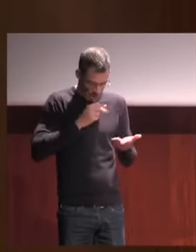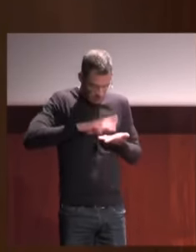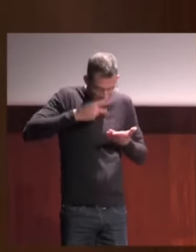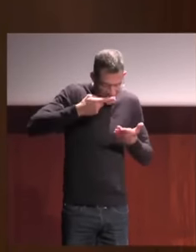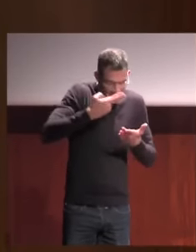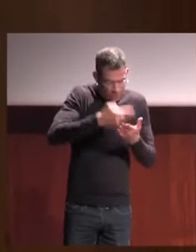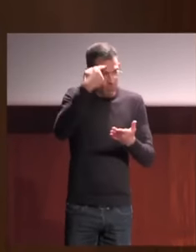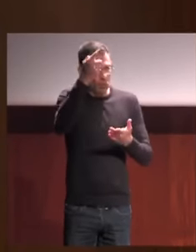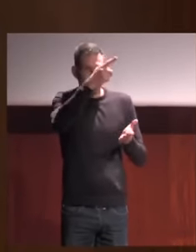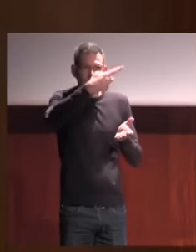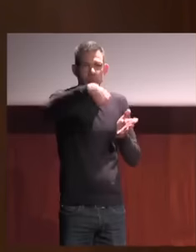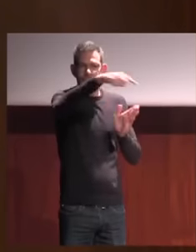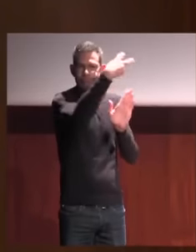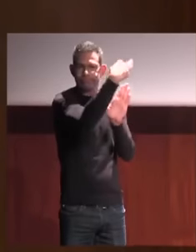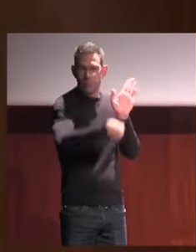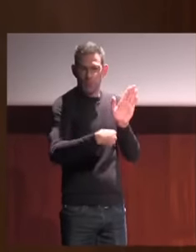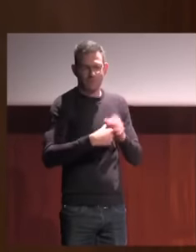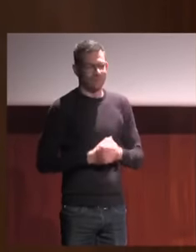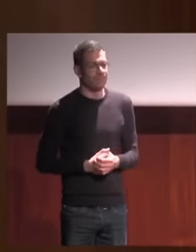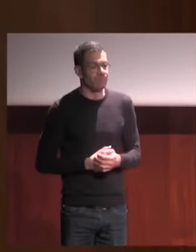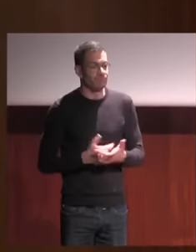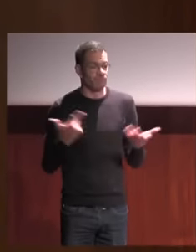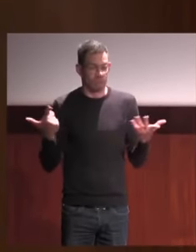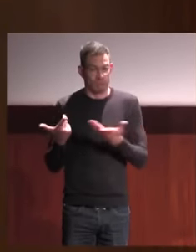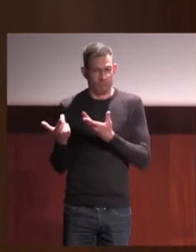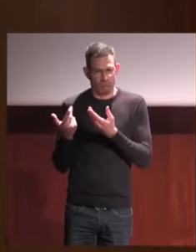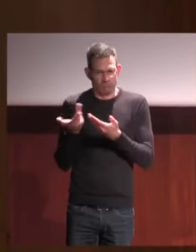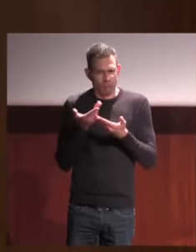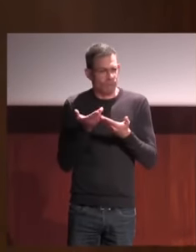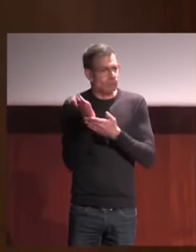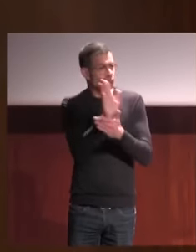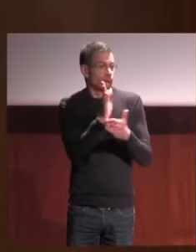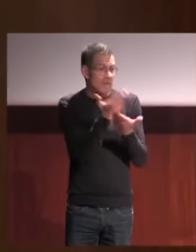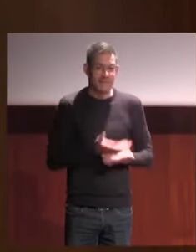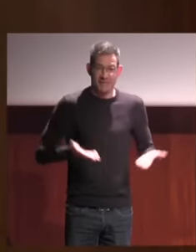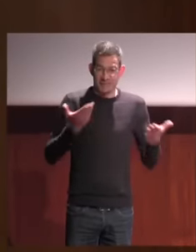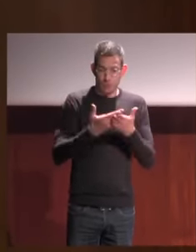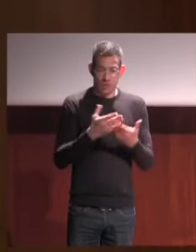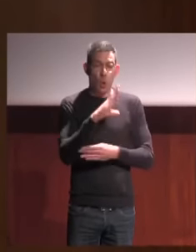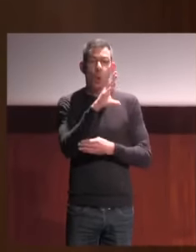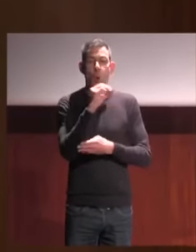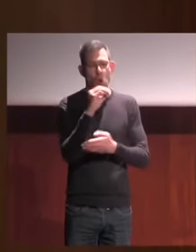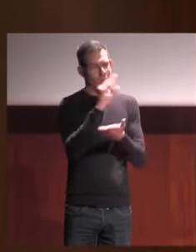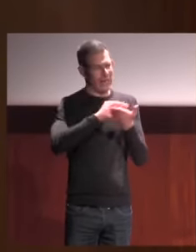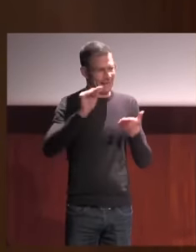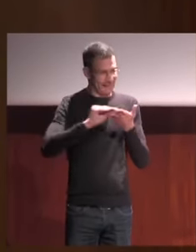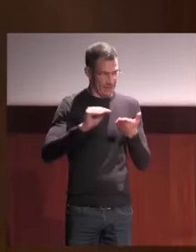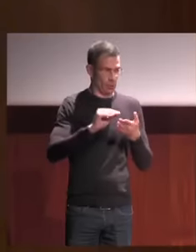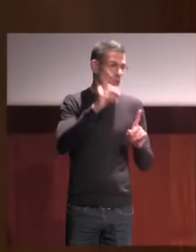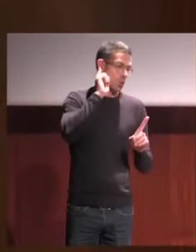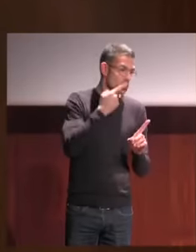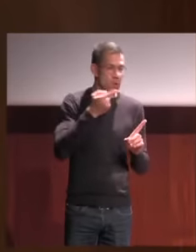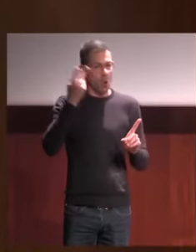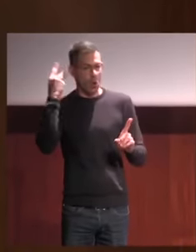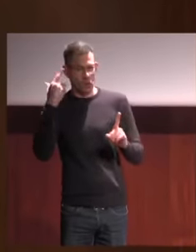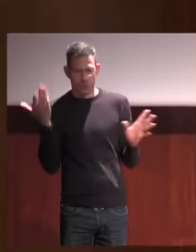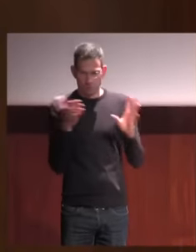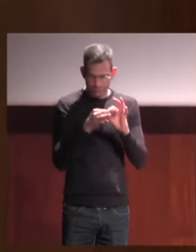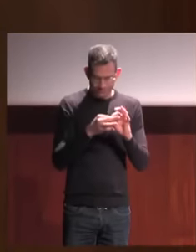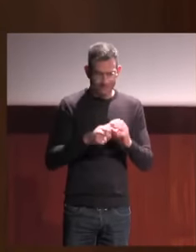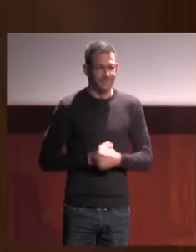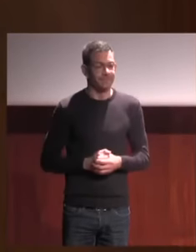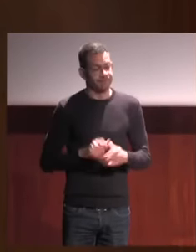Elle abordera notamment les cas de co-écriture entre sourds et entendants. Nous accueillerons